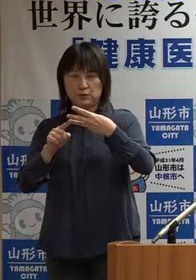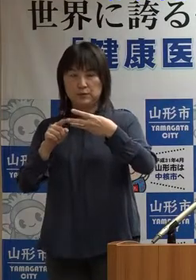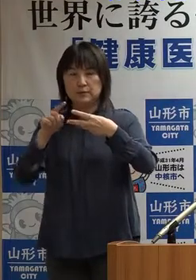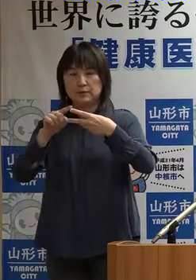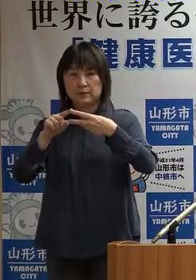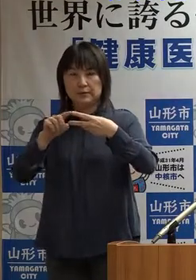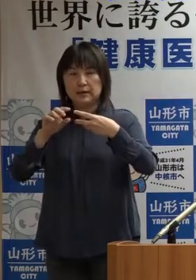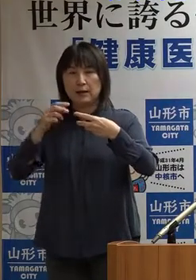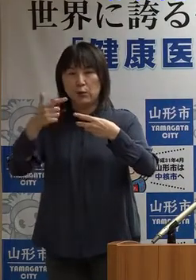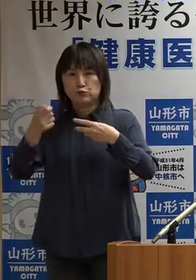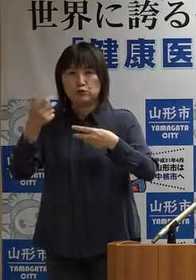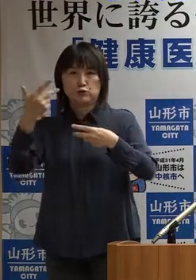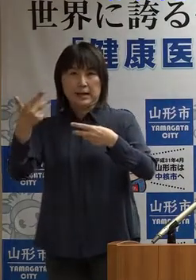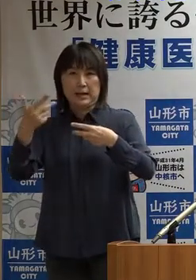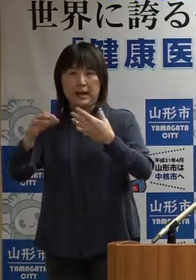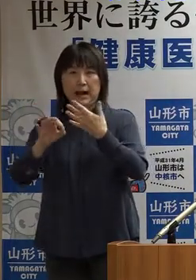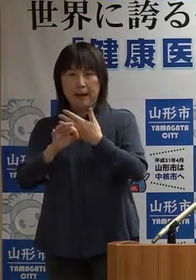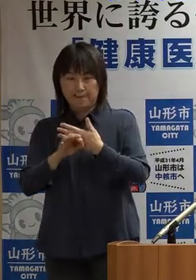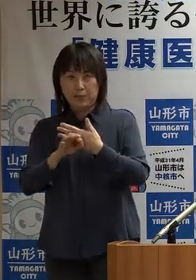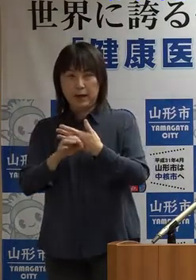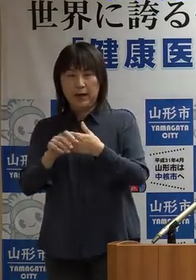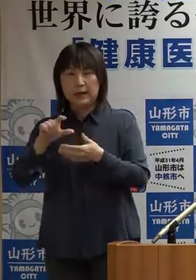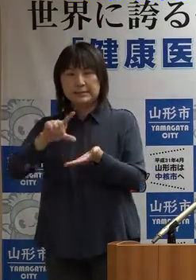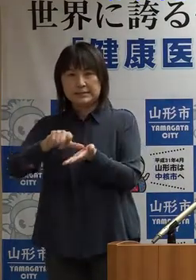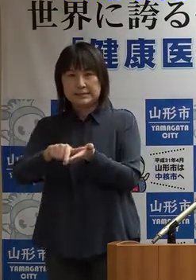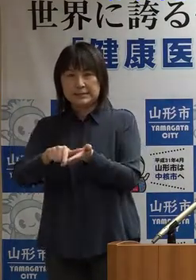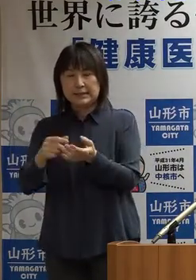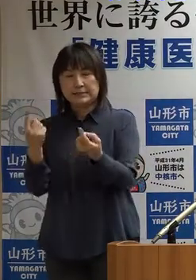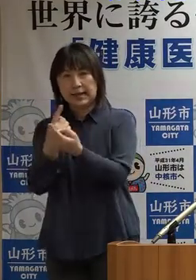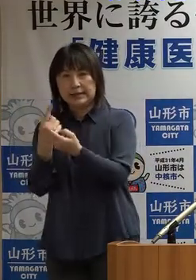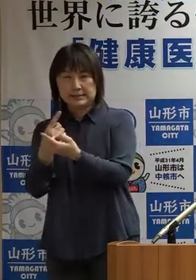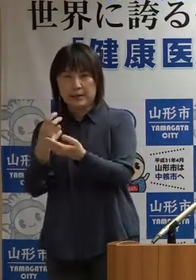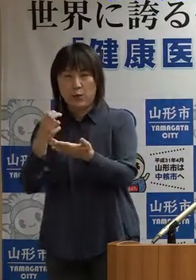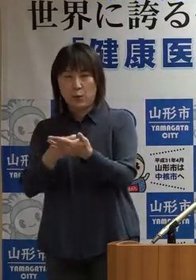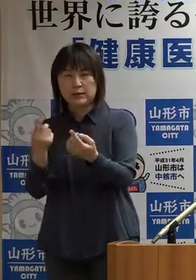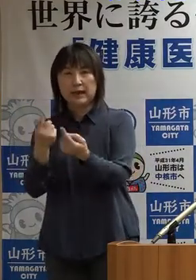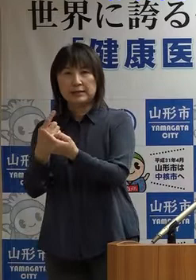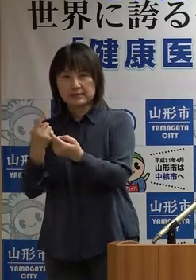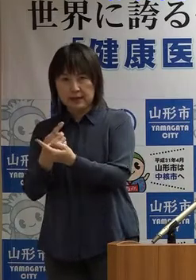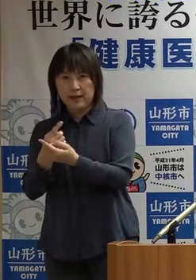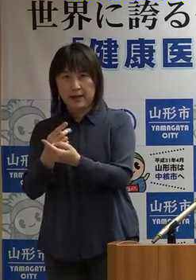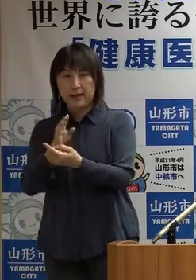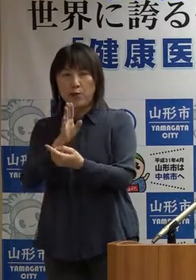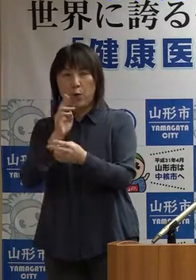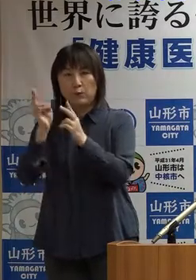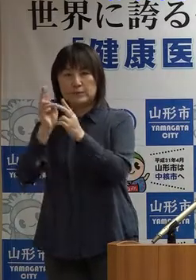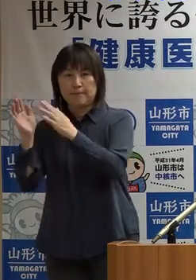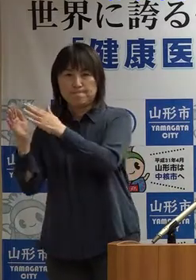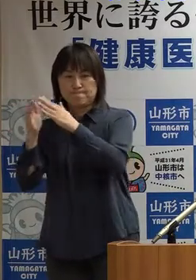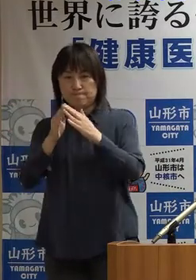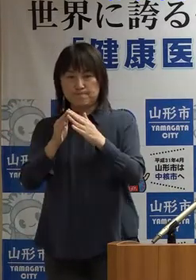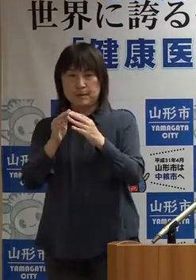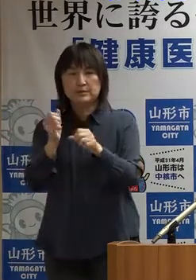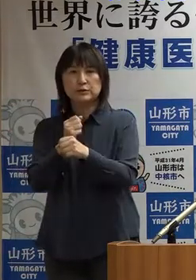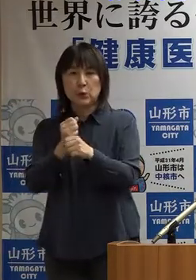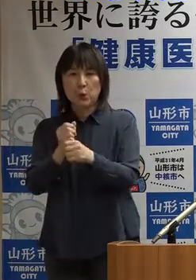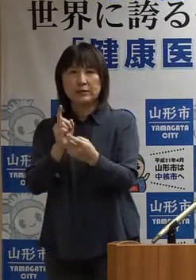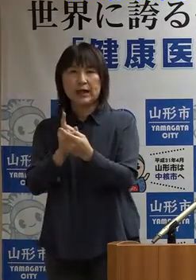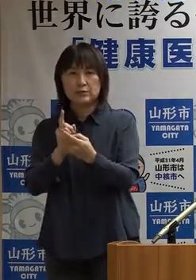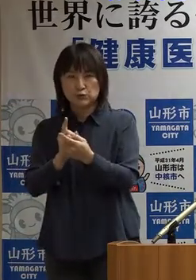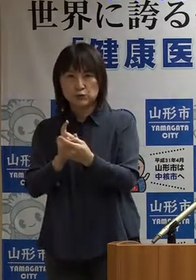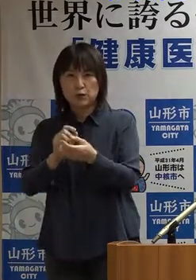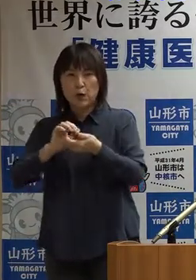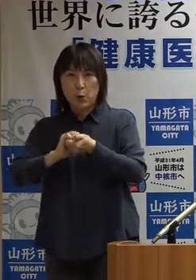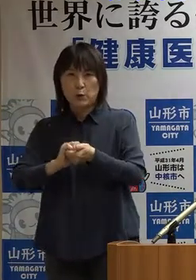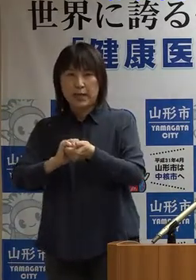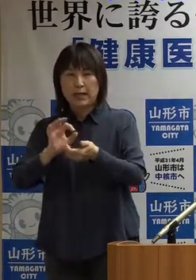議第67号の議案は、地域再生法の改正に合わせ本社機能を移転拡充する事業にかかる固定資産税